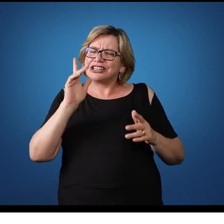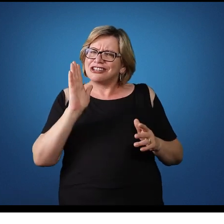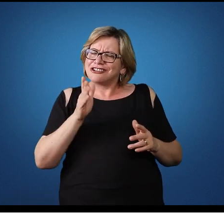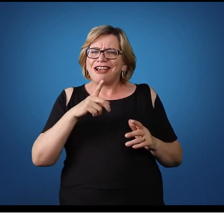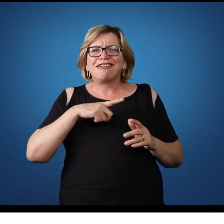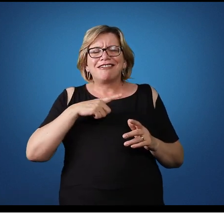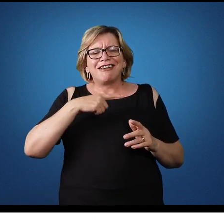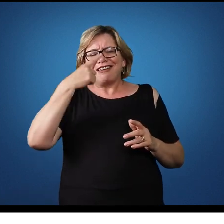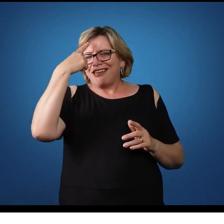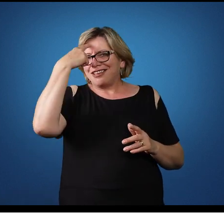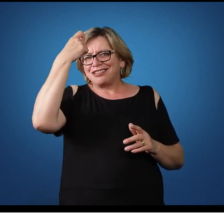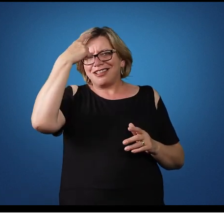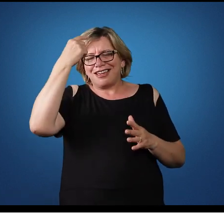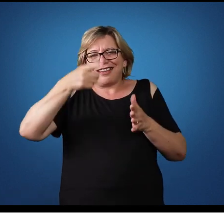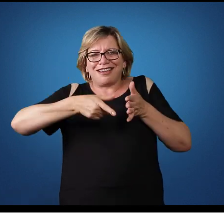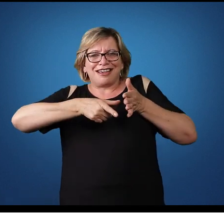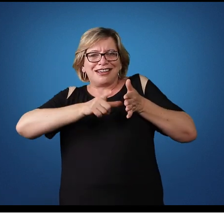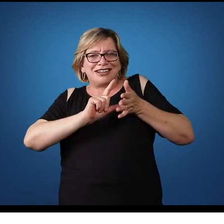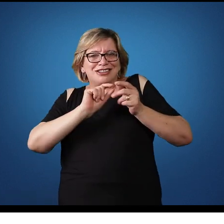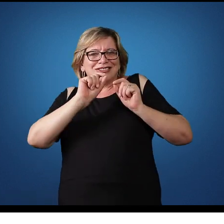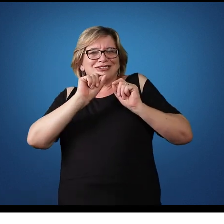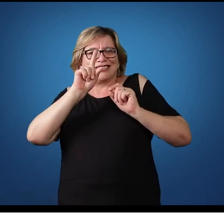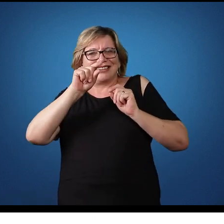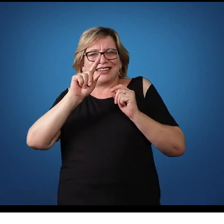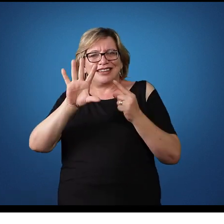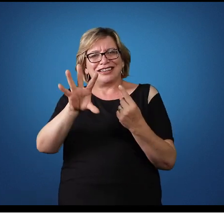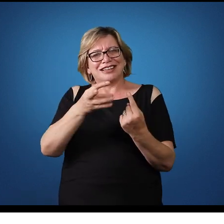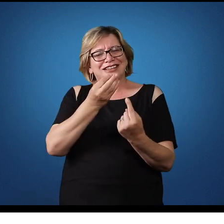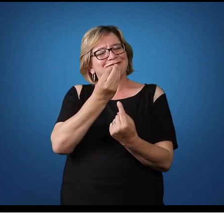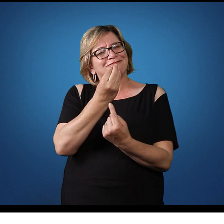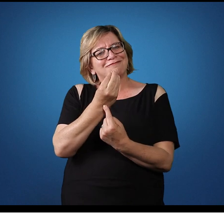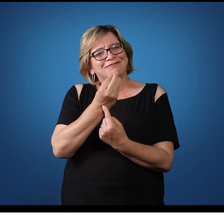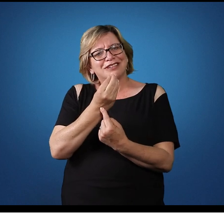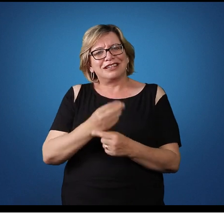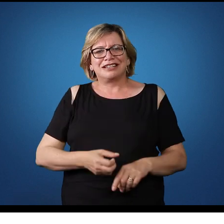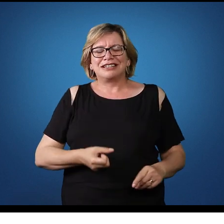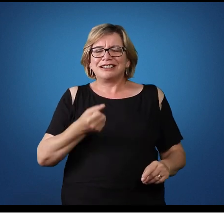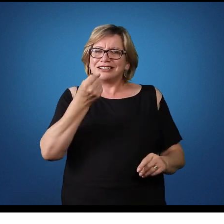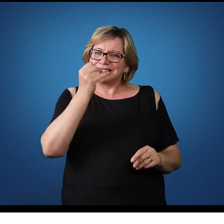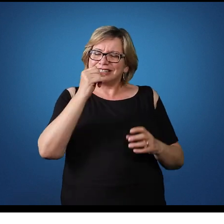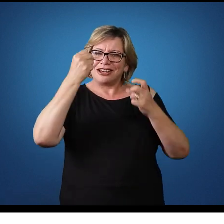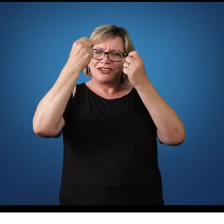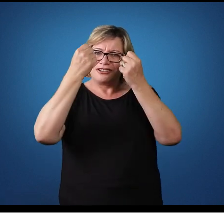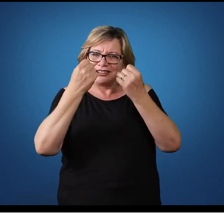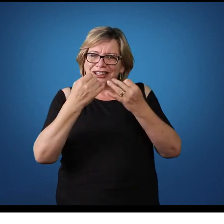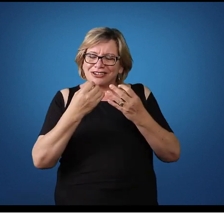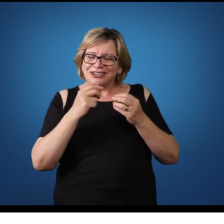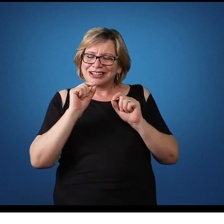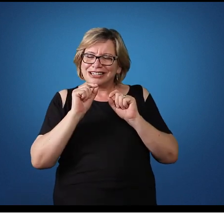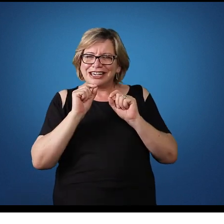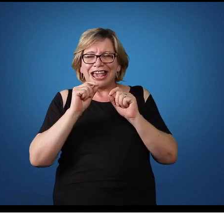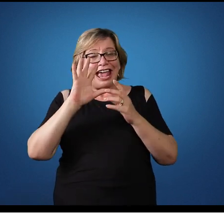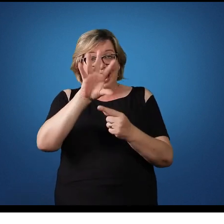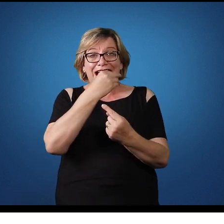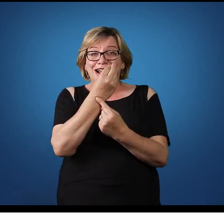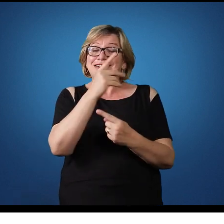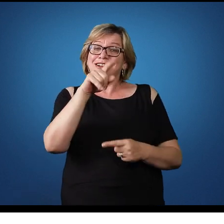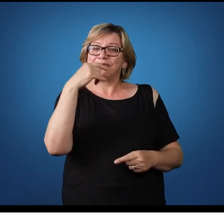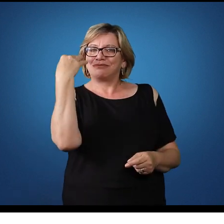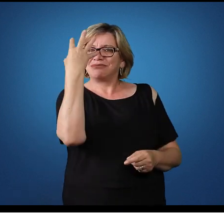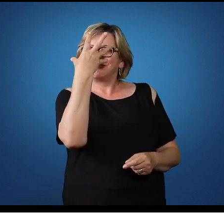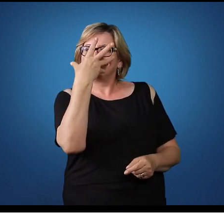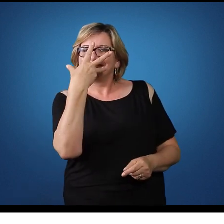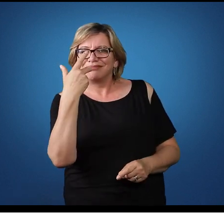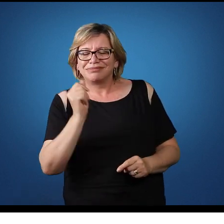ideia prévia do que tem que ser uma obra de arte. Se eu digo que a beleza é o que faz a obra de arte, isso significa que eu